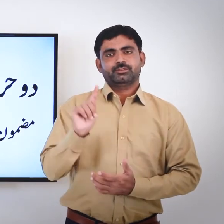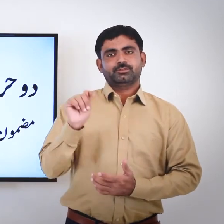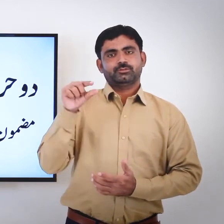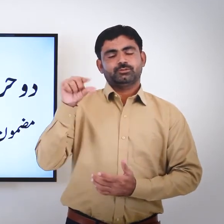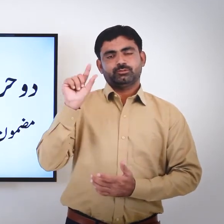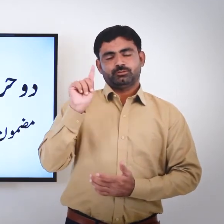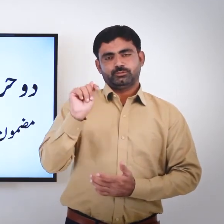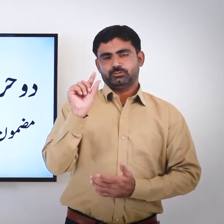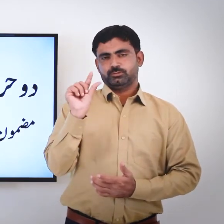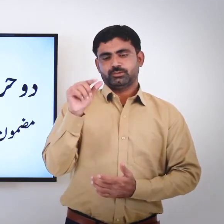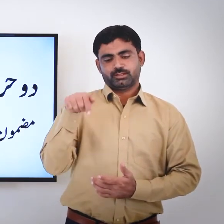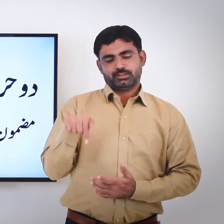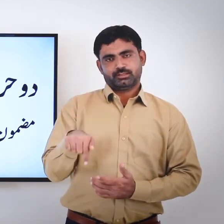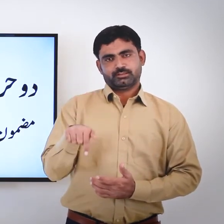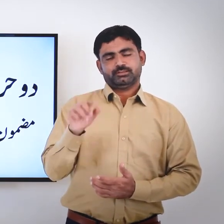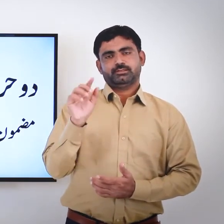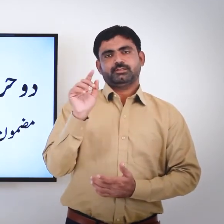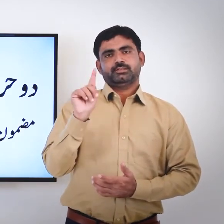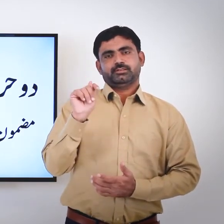آج کا ہمارا عنوان ہے دو